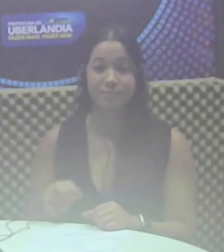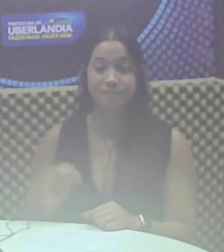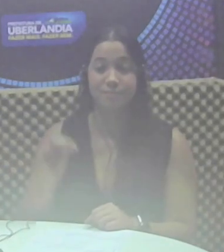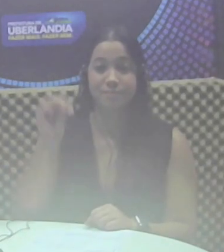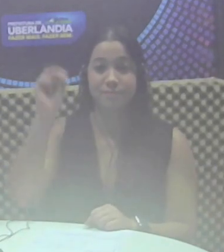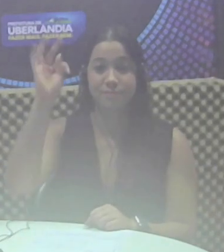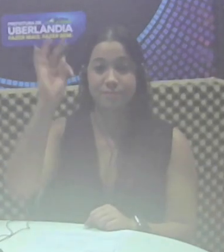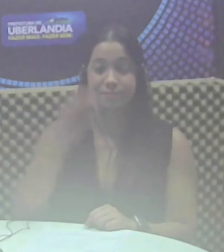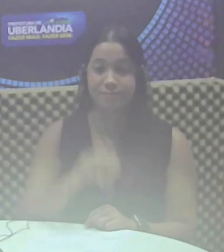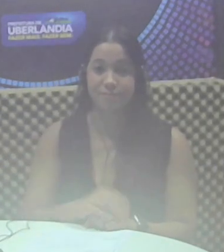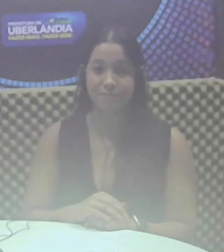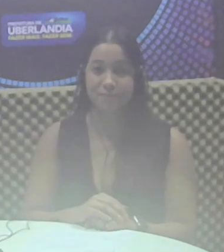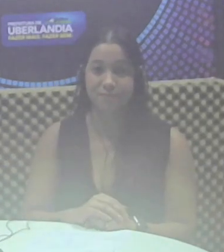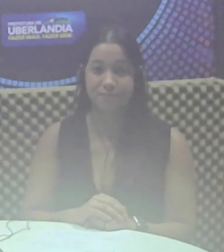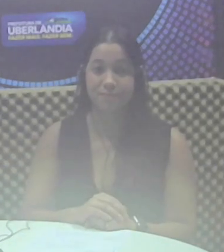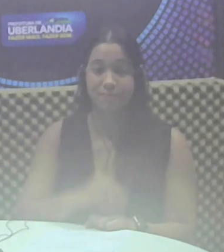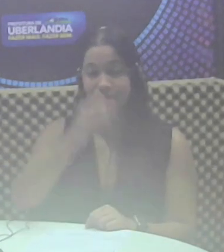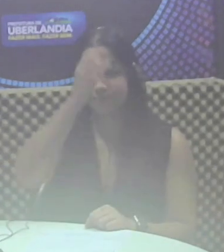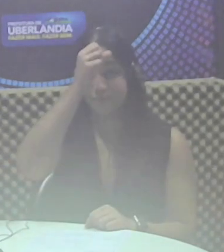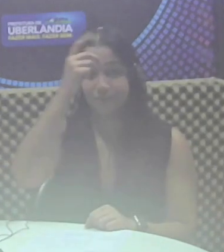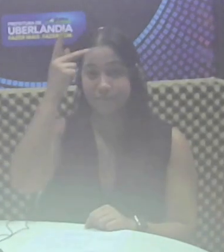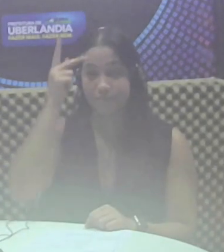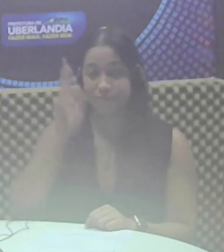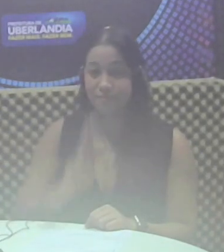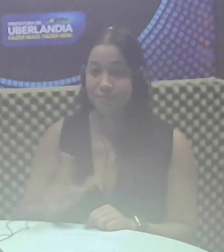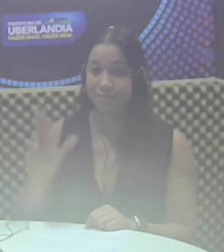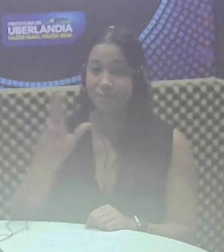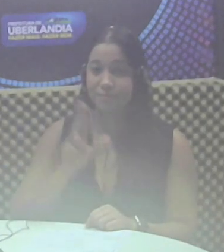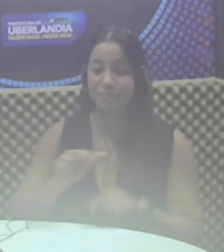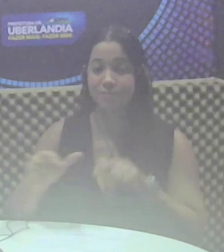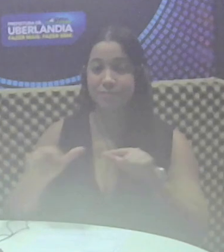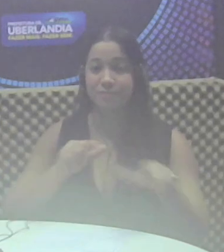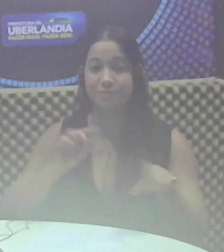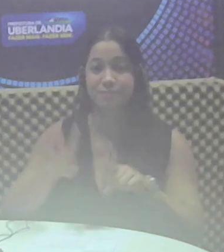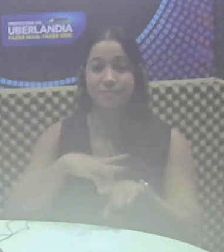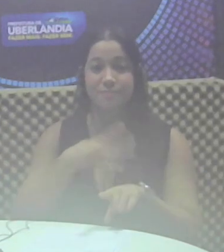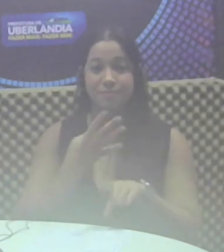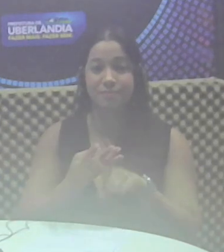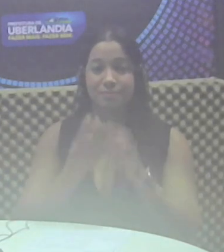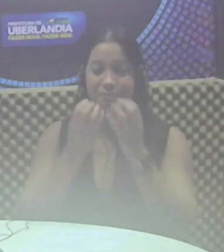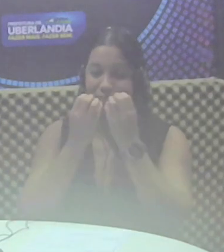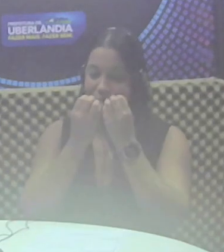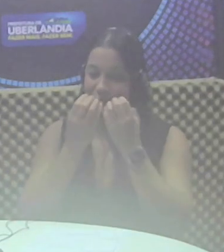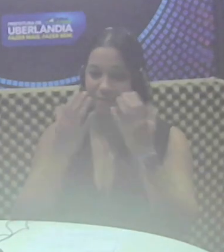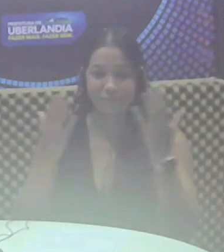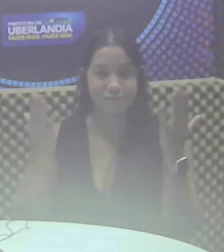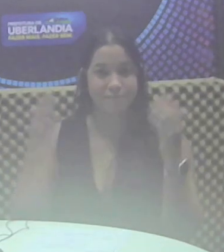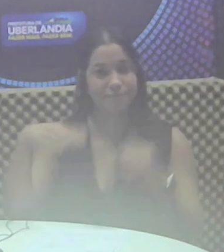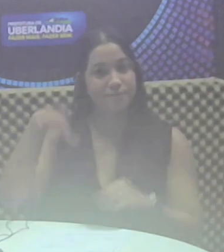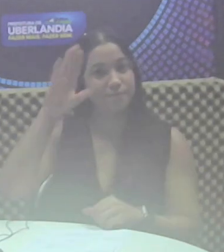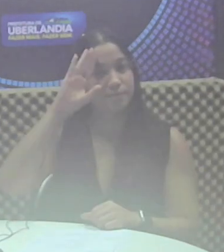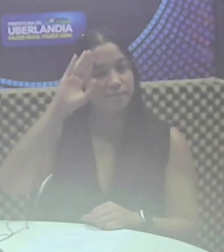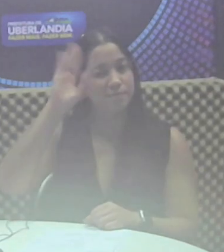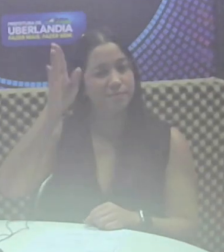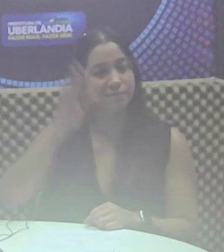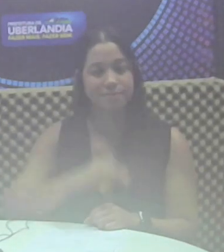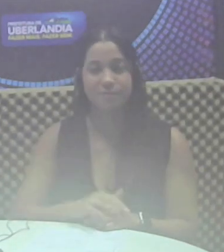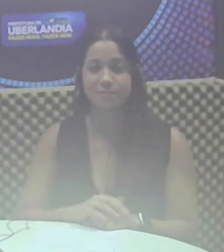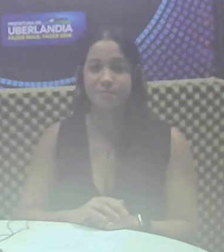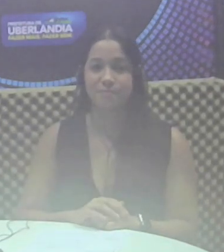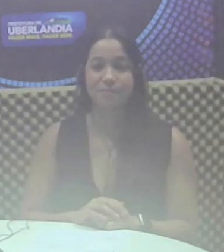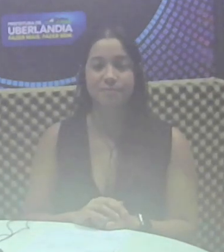Comunicação, Marco Túlio de Castro Kalimann. Prefeitura de Uberlândia. Fazer mais, fazer bem. Até a